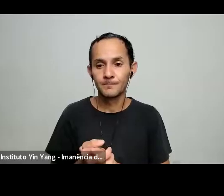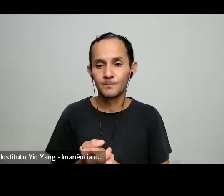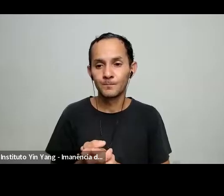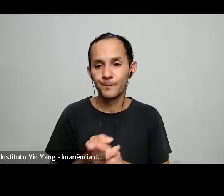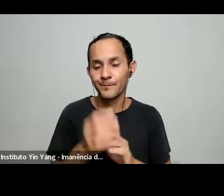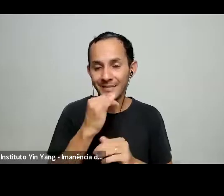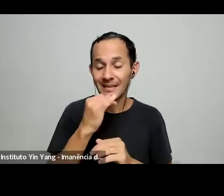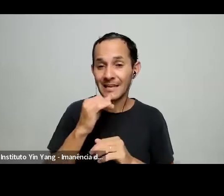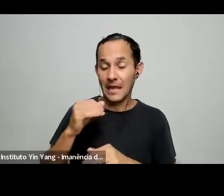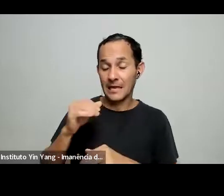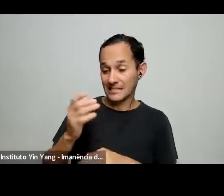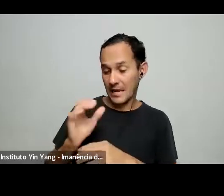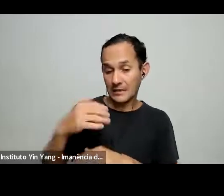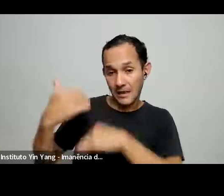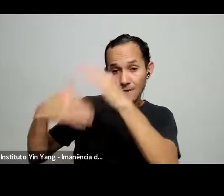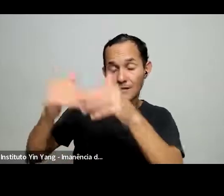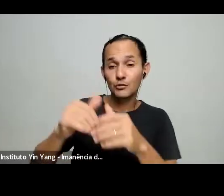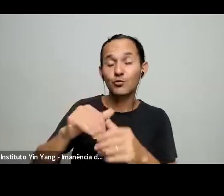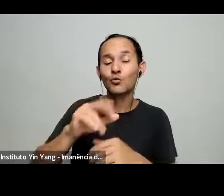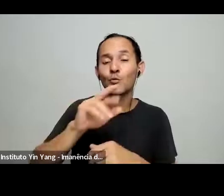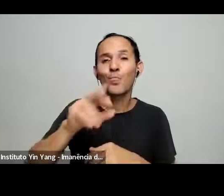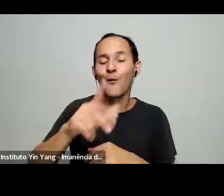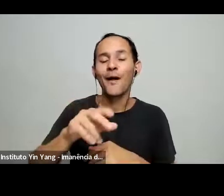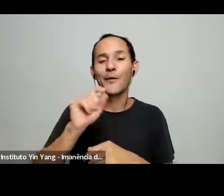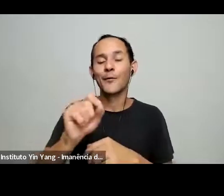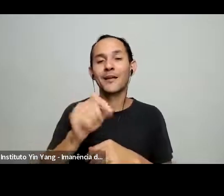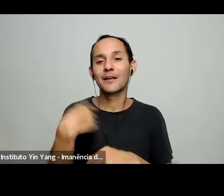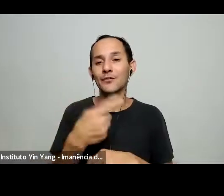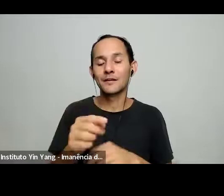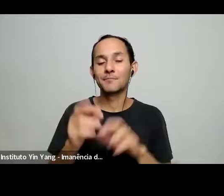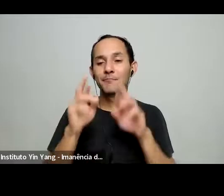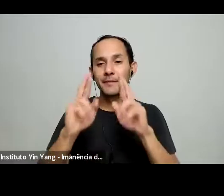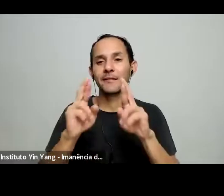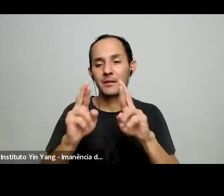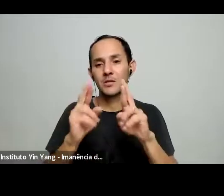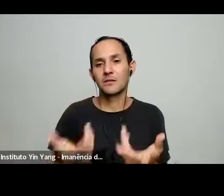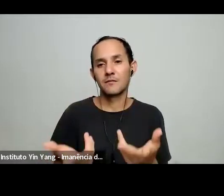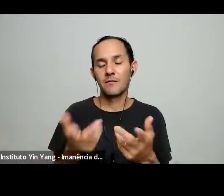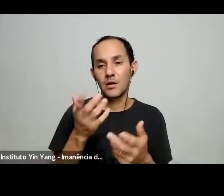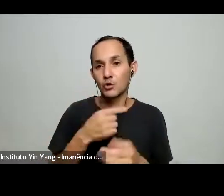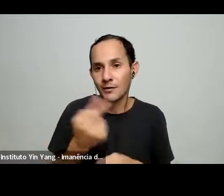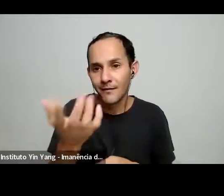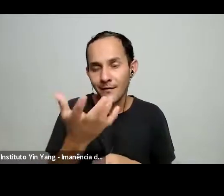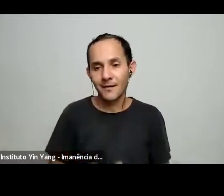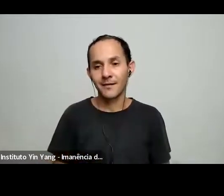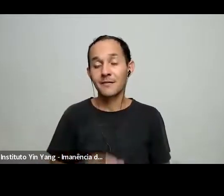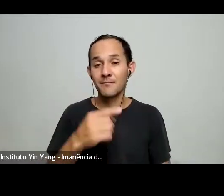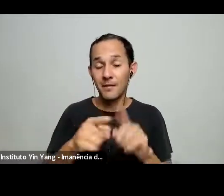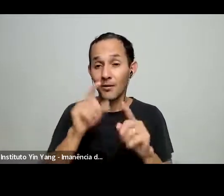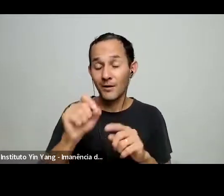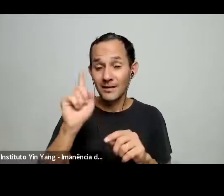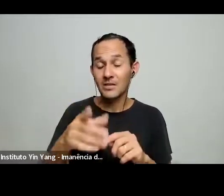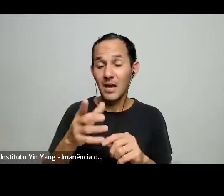um avanço na ciência, ele nem sempre é o que a nossa expectativa quer, né? Mas aquilo gera